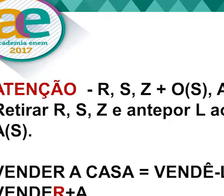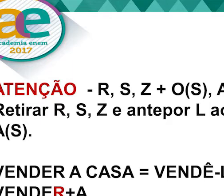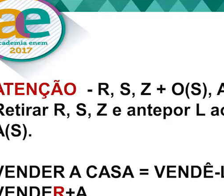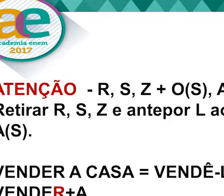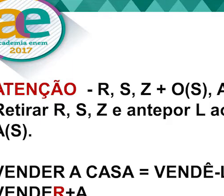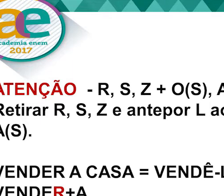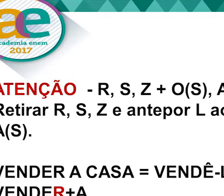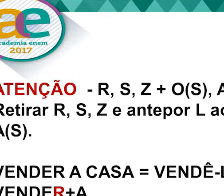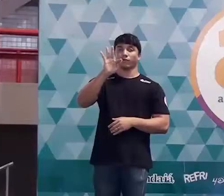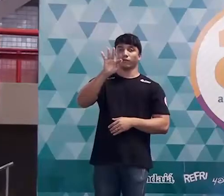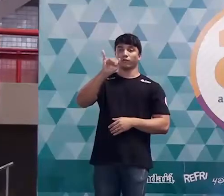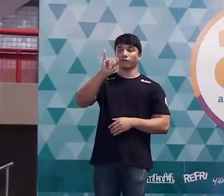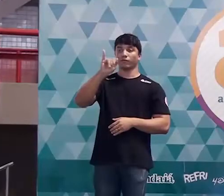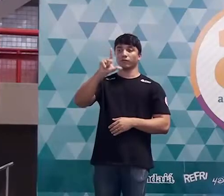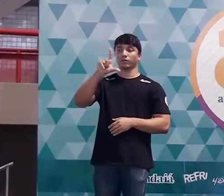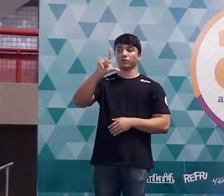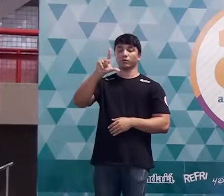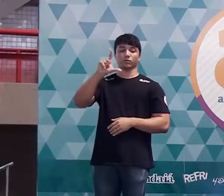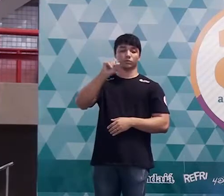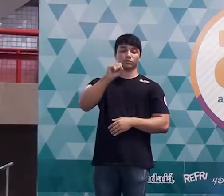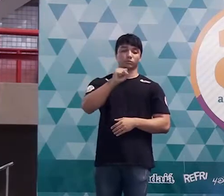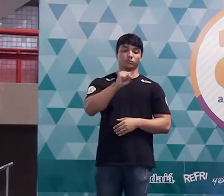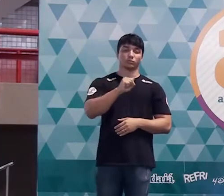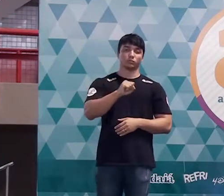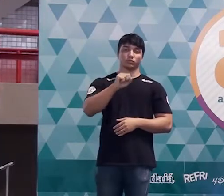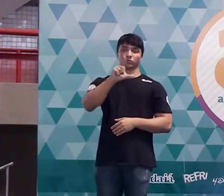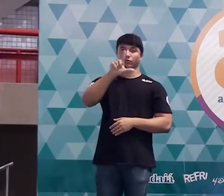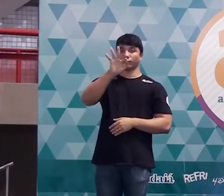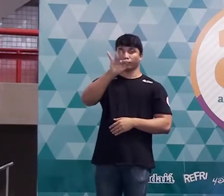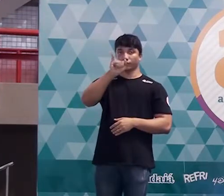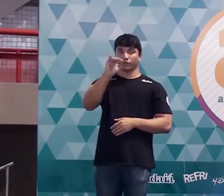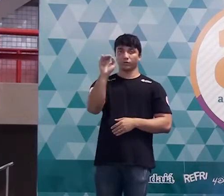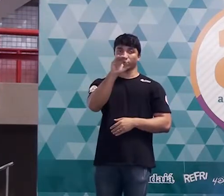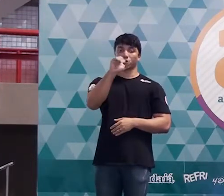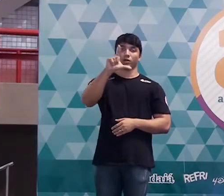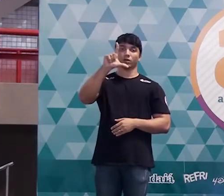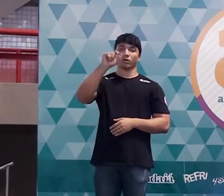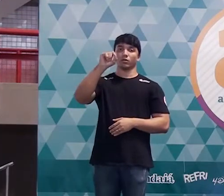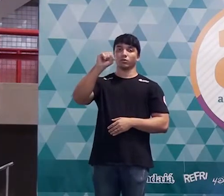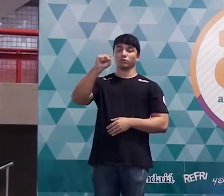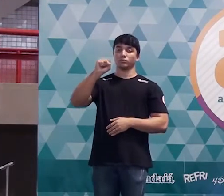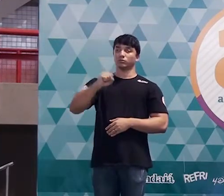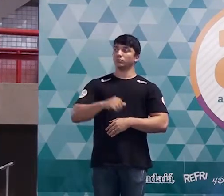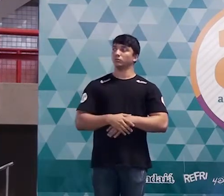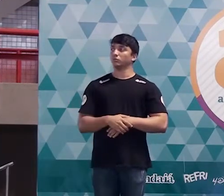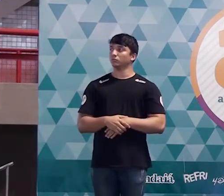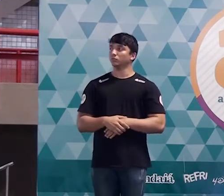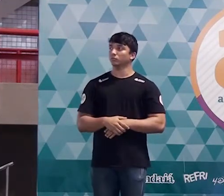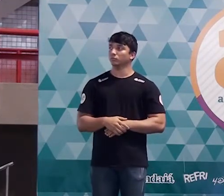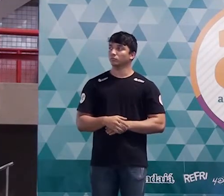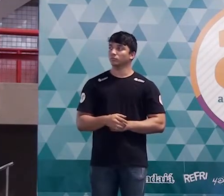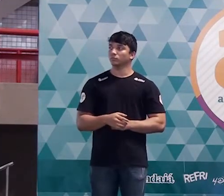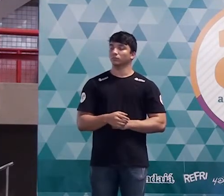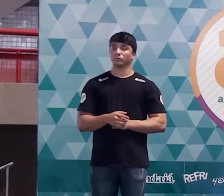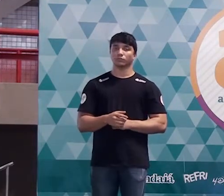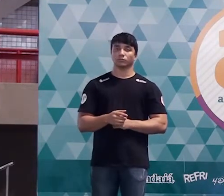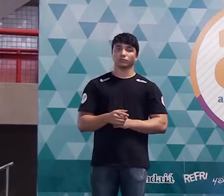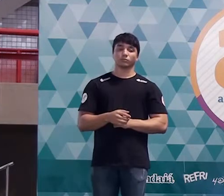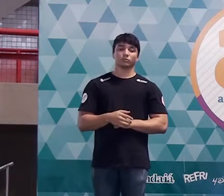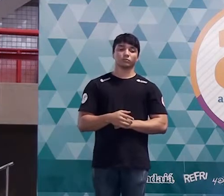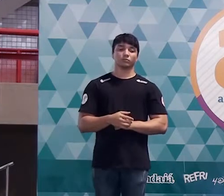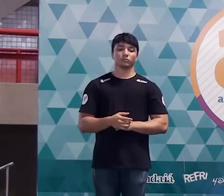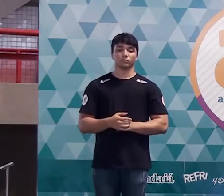ficar fiz mais os. O que eu vou fazer? Eu vou tirar o Z e vai ficar